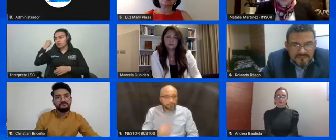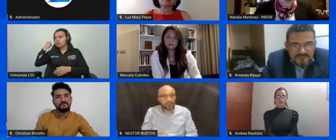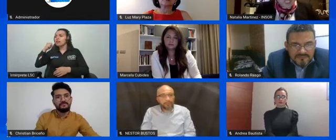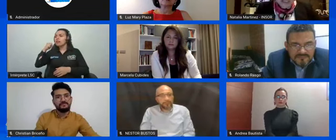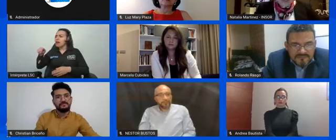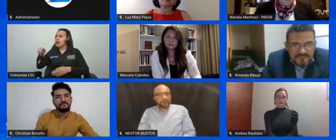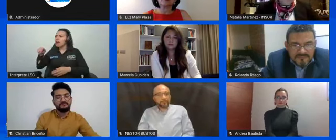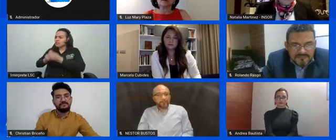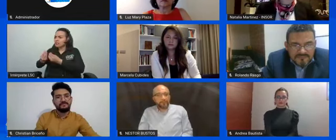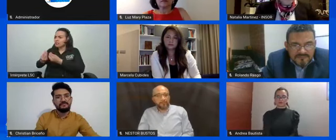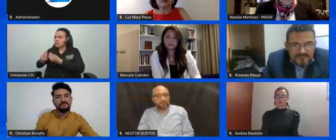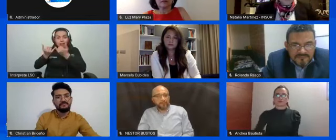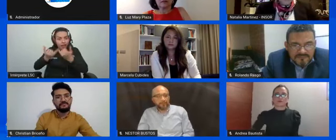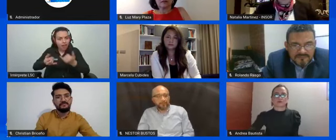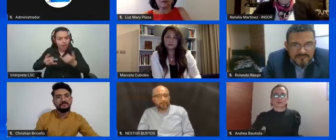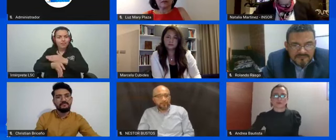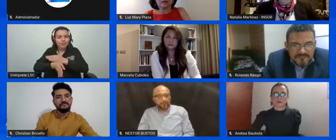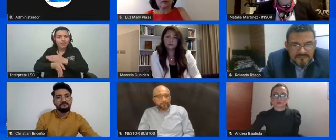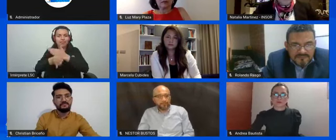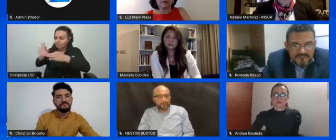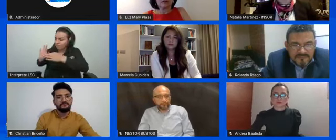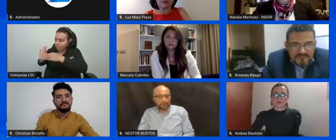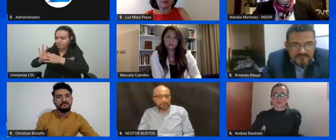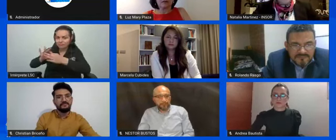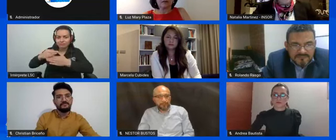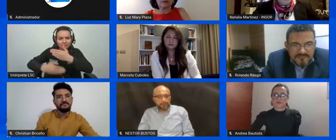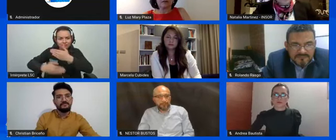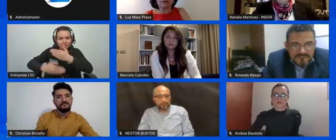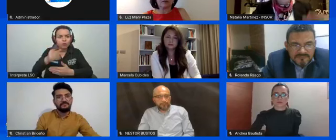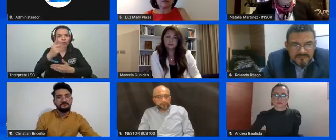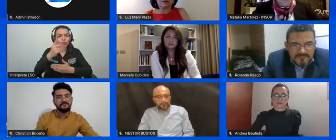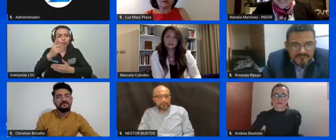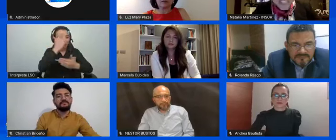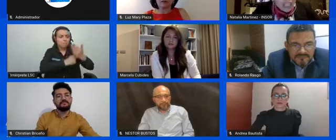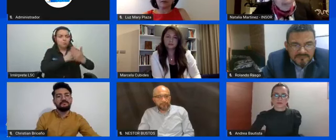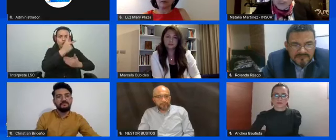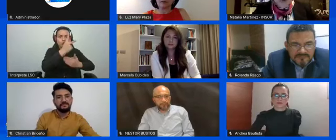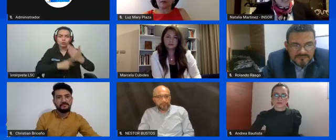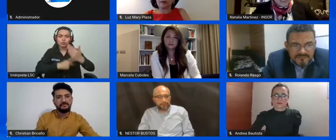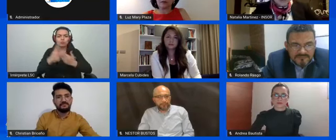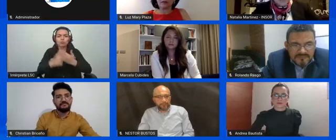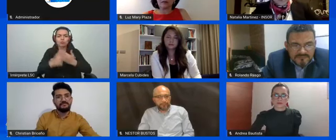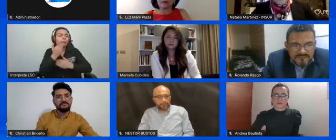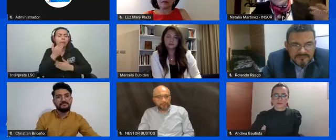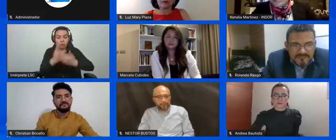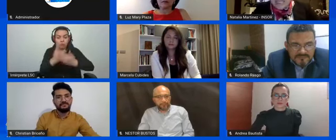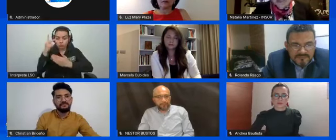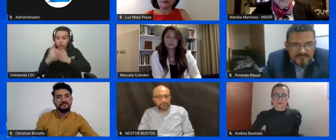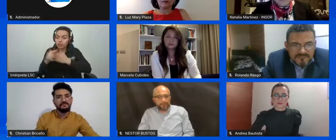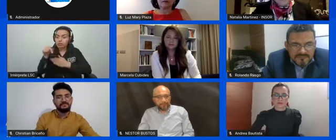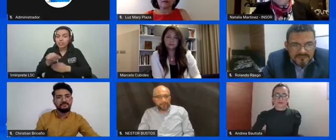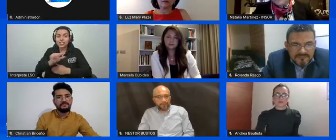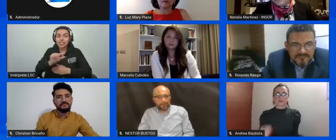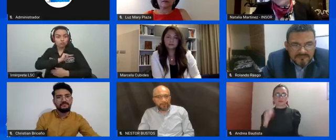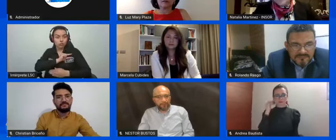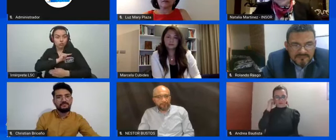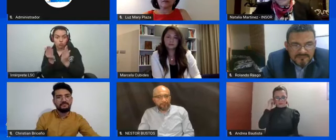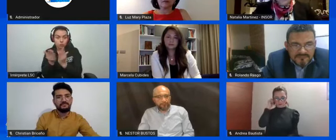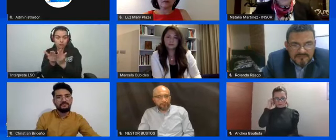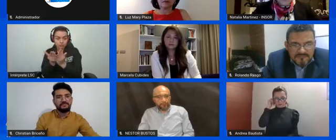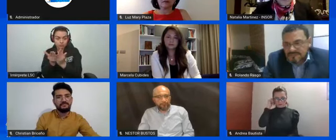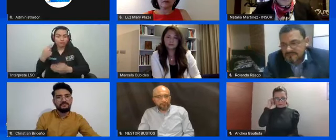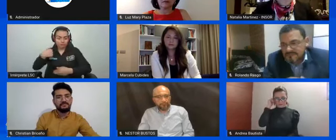tan contundentes o proyectos tan contundentes como el INSOR educativo, sobre el cual seguimos trabajando y que sigue teniendo impacto y